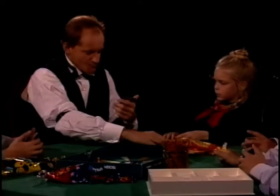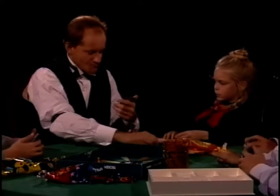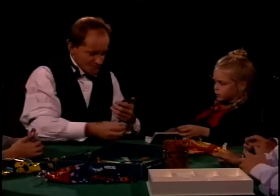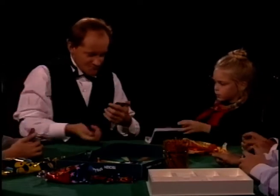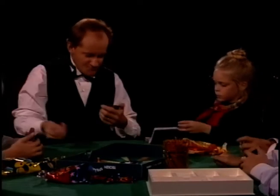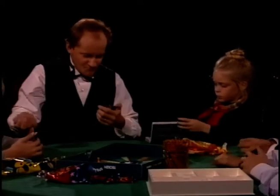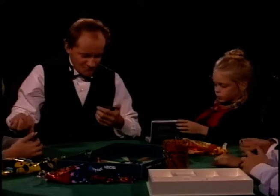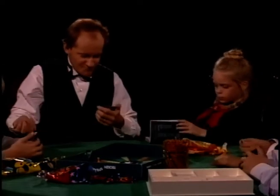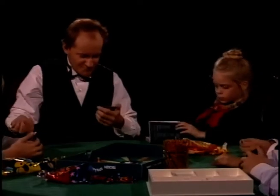Mm-hmm.